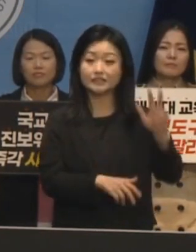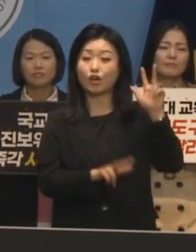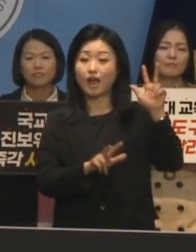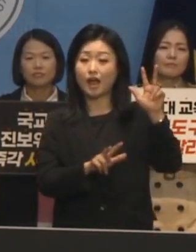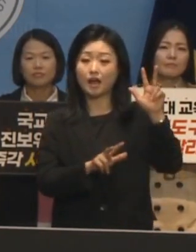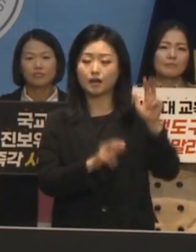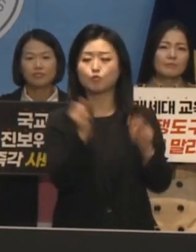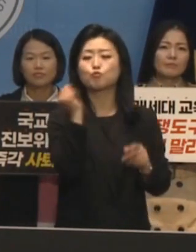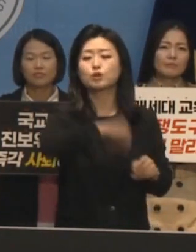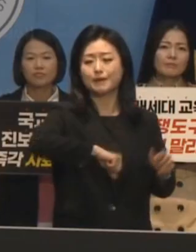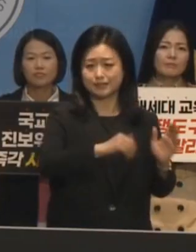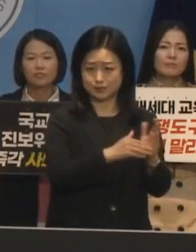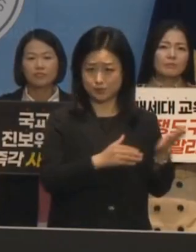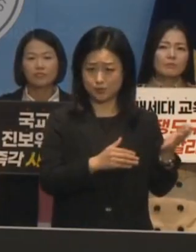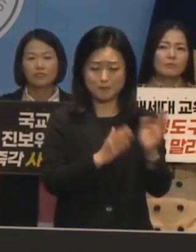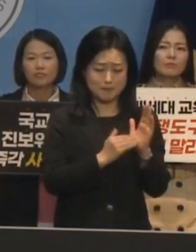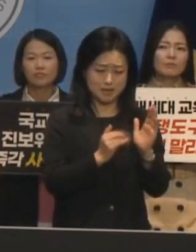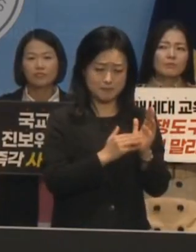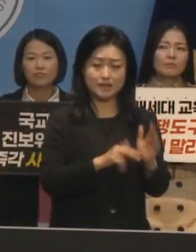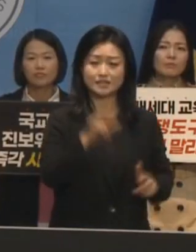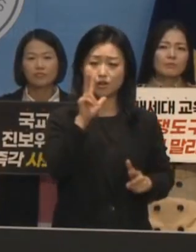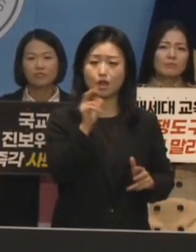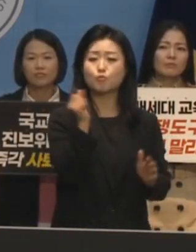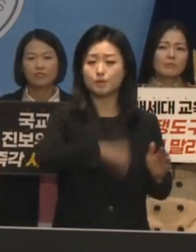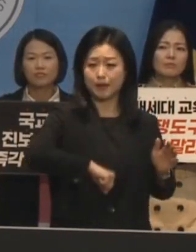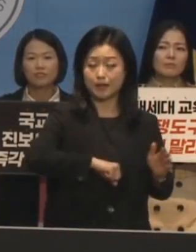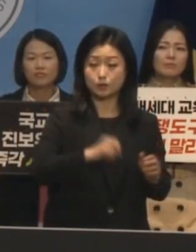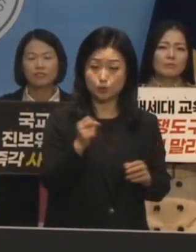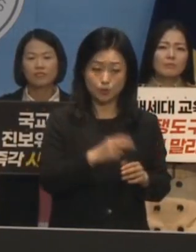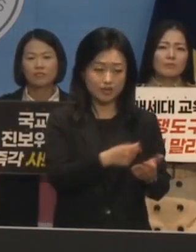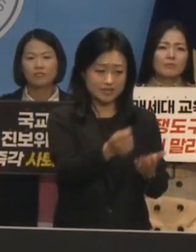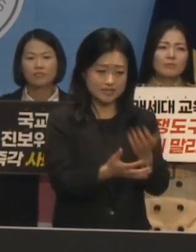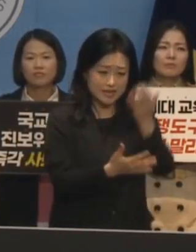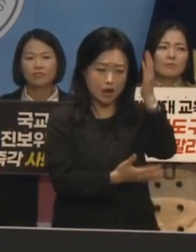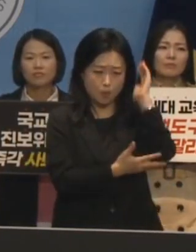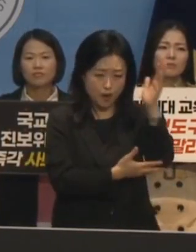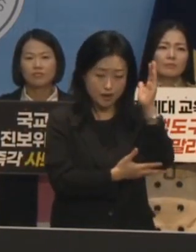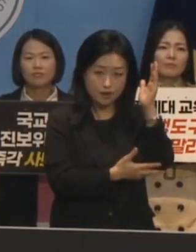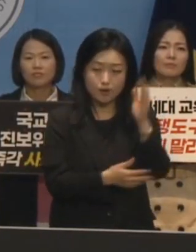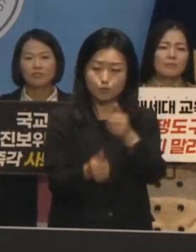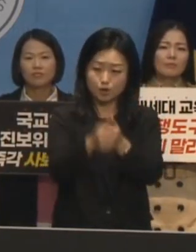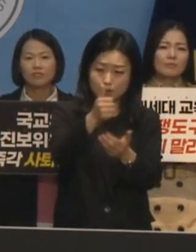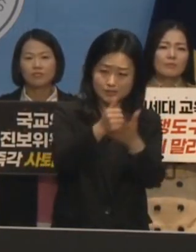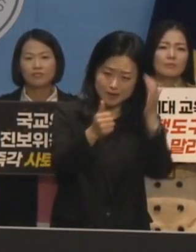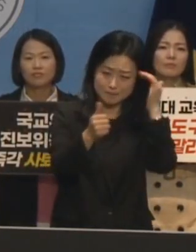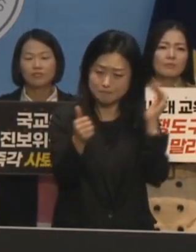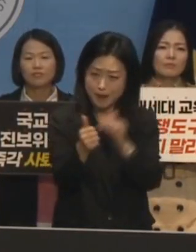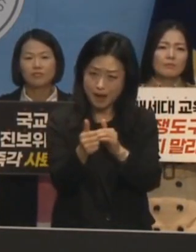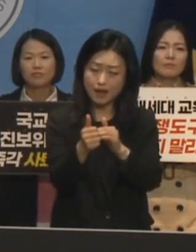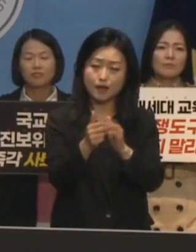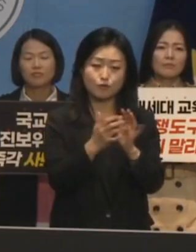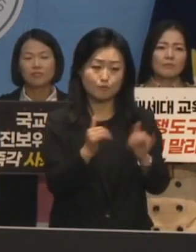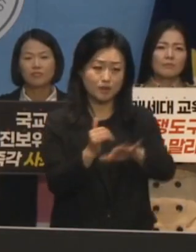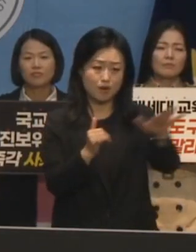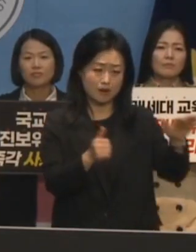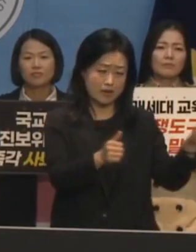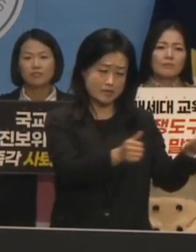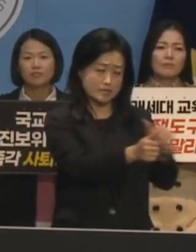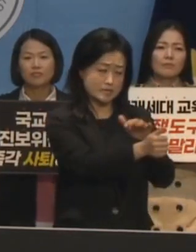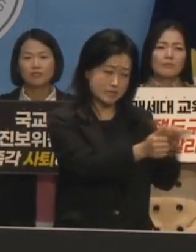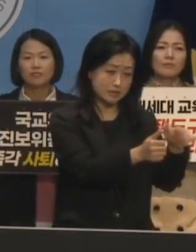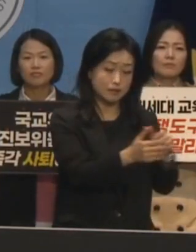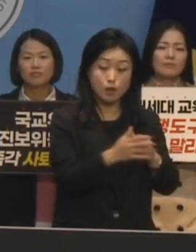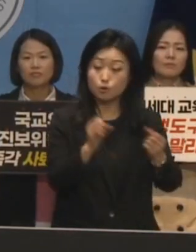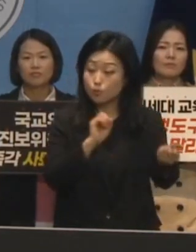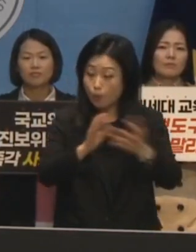위반하였다. 게다가 기자회견 등을 통해 위원장을 흔들고 여론을 호도하고 있는 것을 보면 이미 충분한 토론을